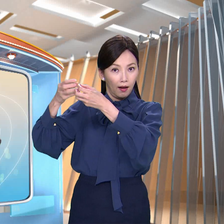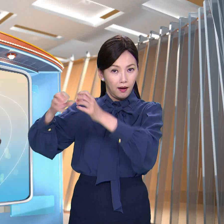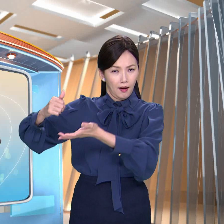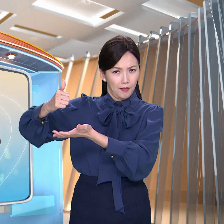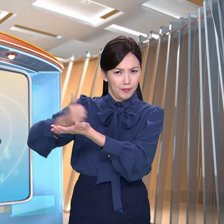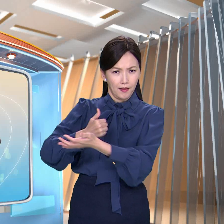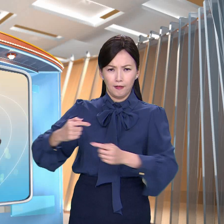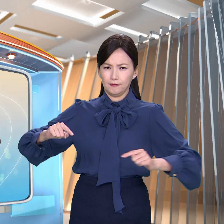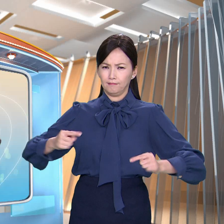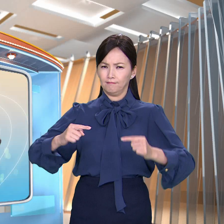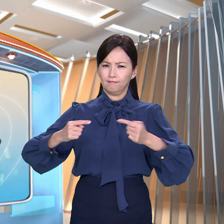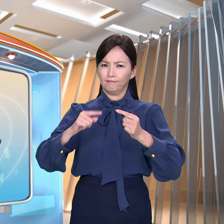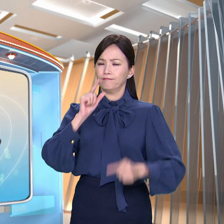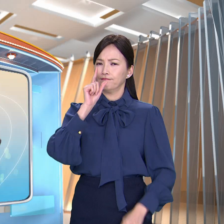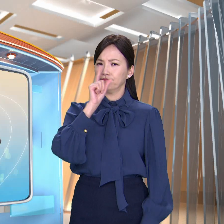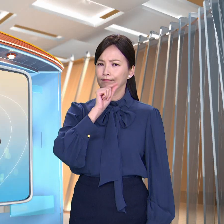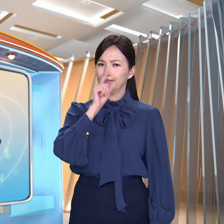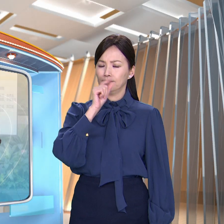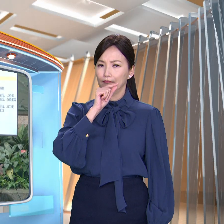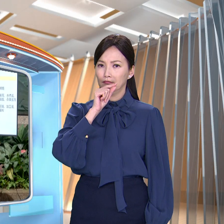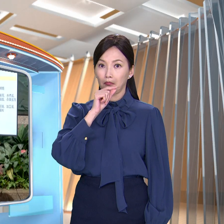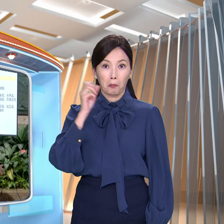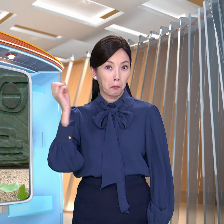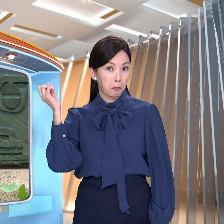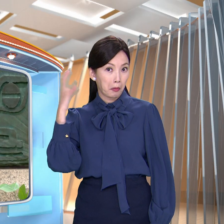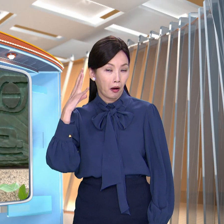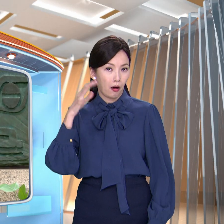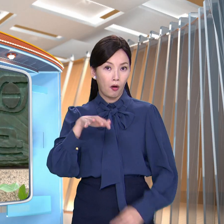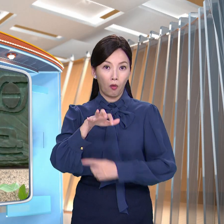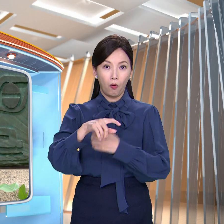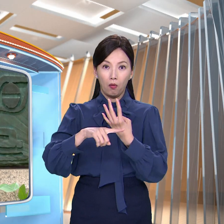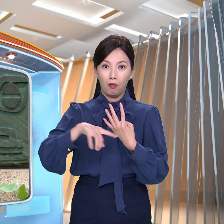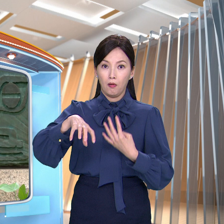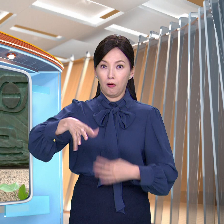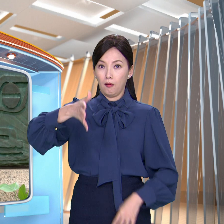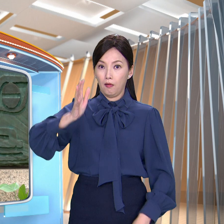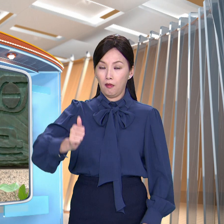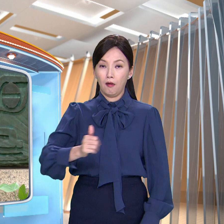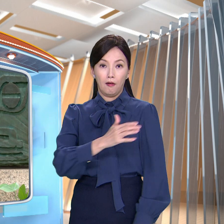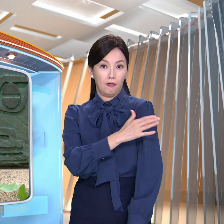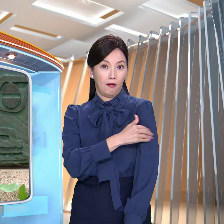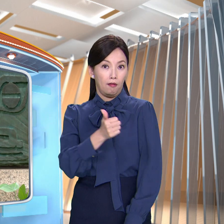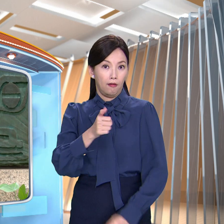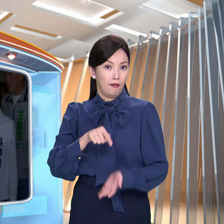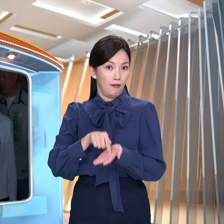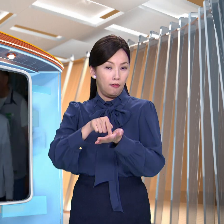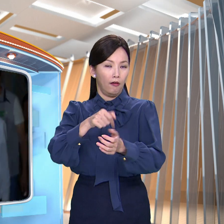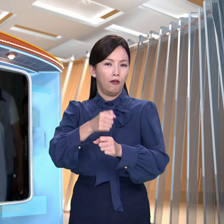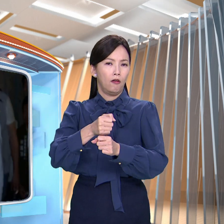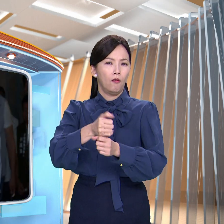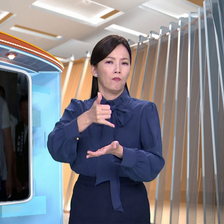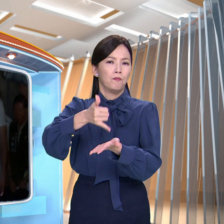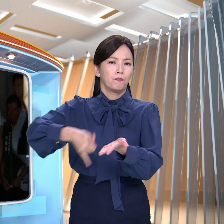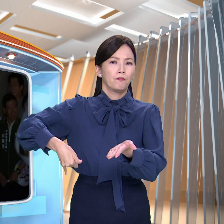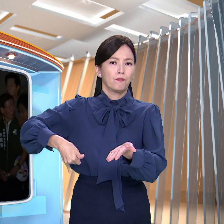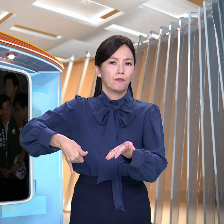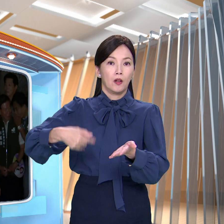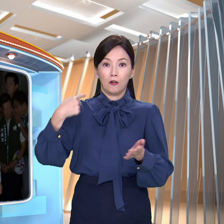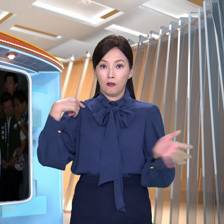进口蛋的争议不断，传出农业部长陈吉仲已经请辞的消息。